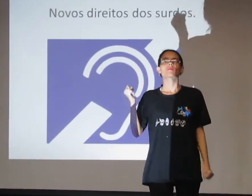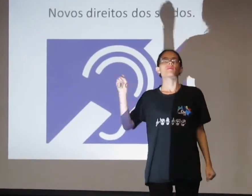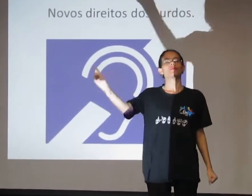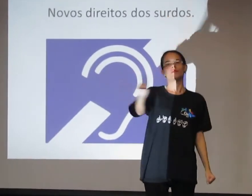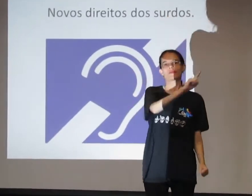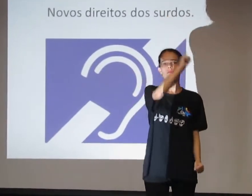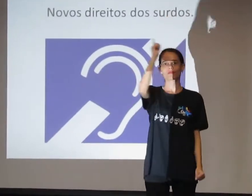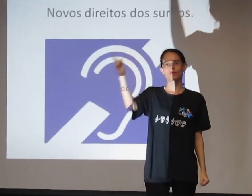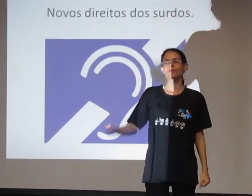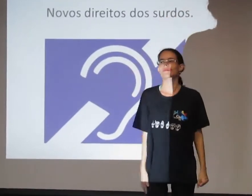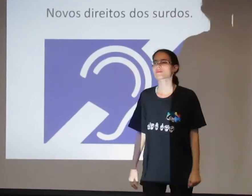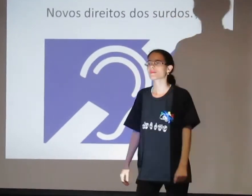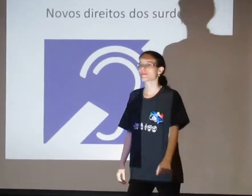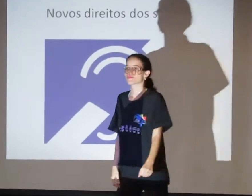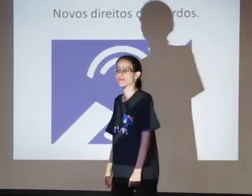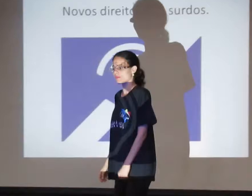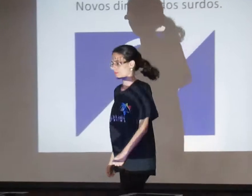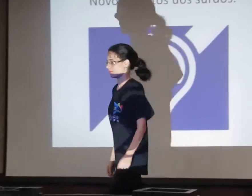em toda a nossa nação.